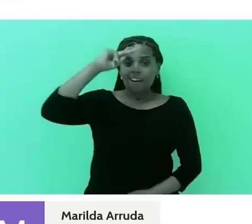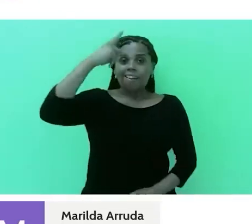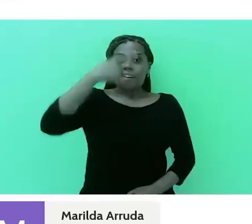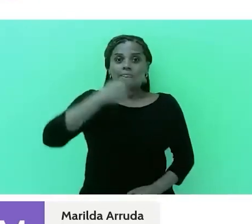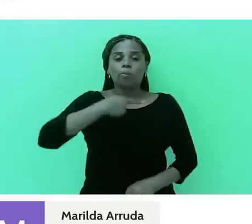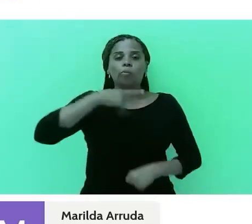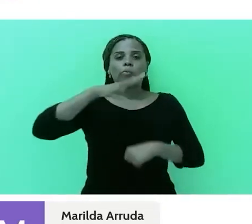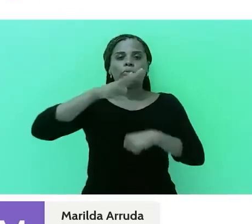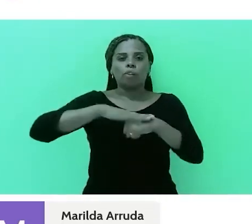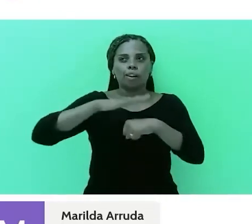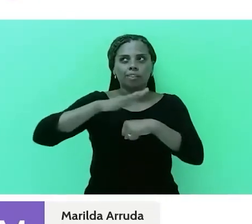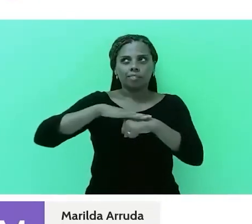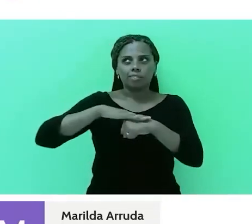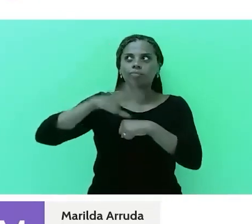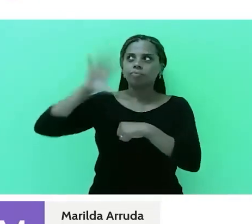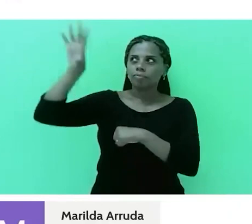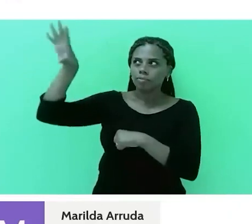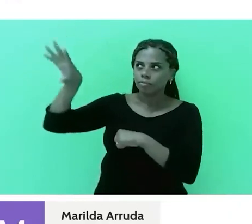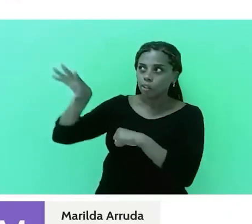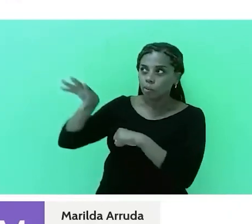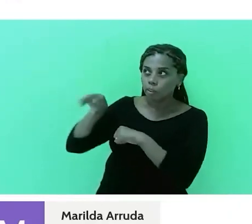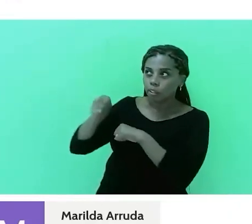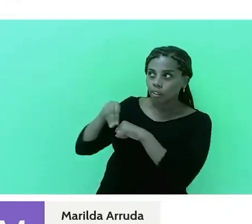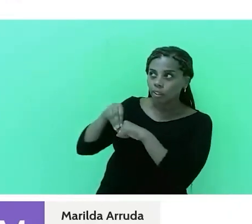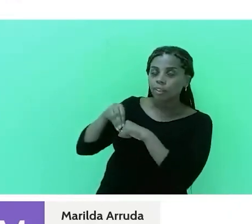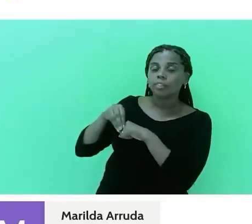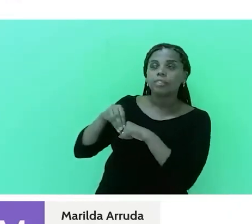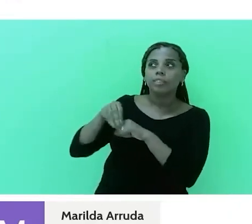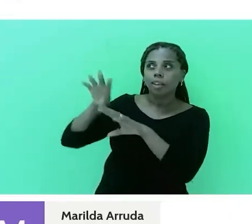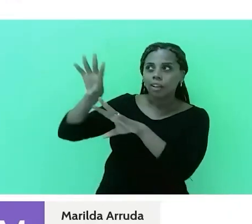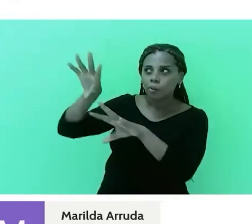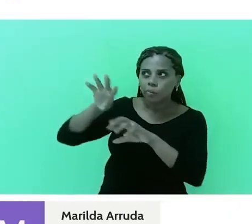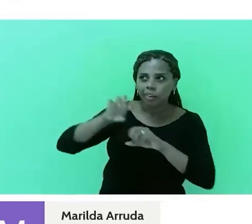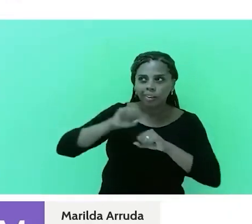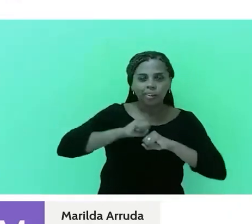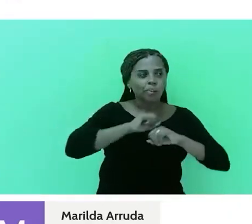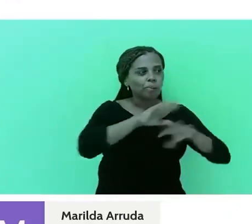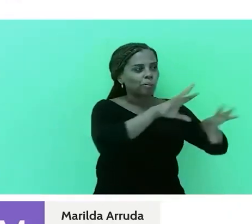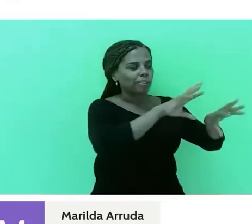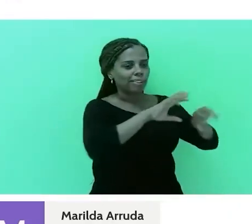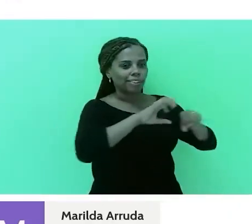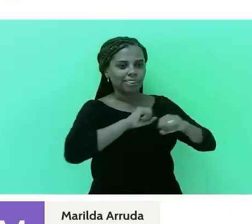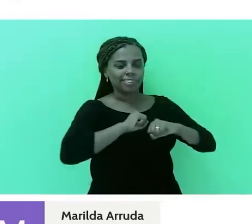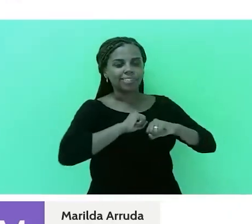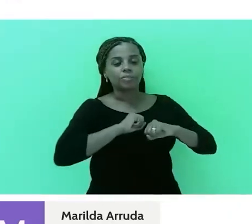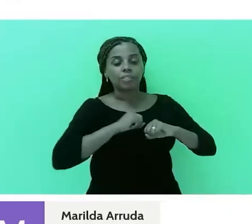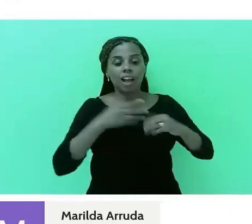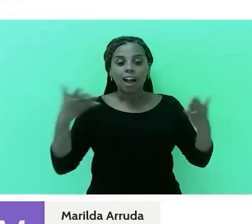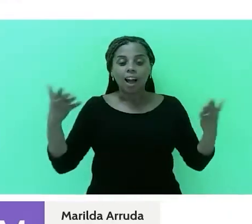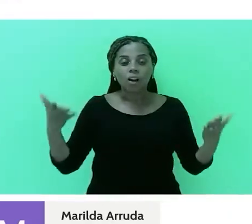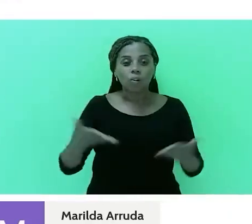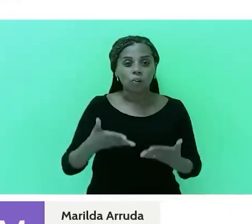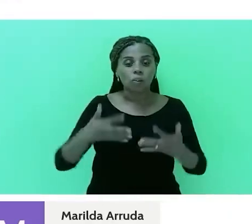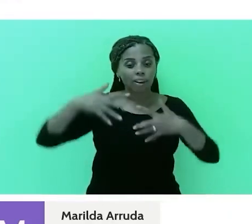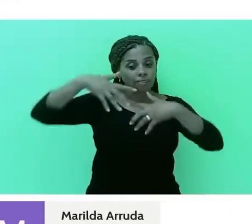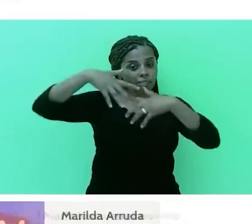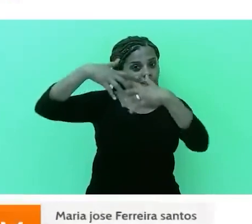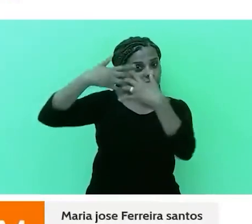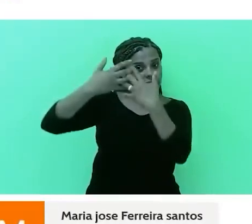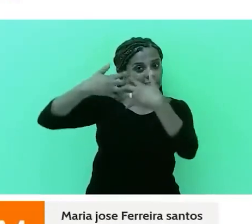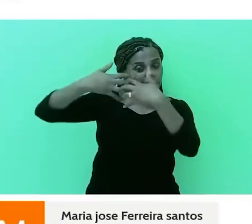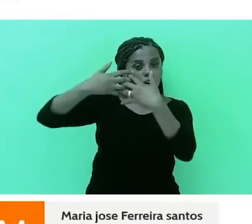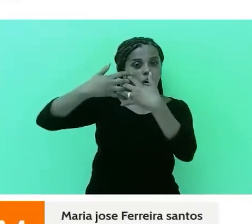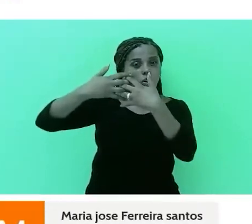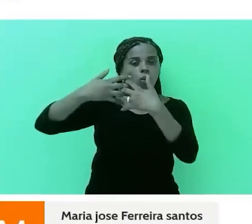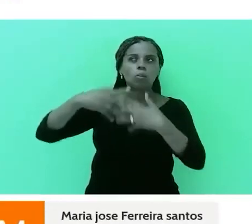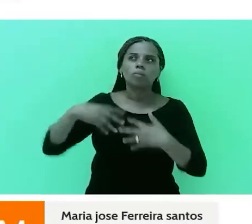fazer com o que fizeram de você. Esse é o espírito que eu gostaria de começar nessa reflexão. Conhecer